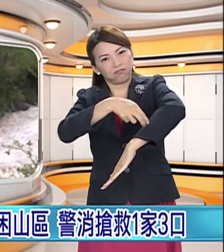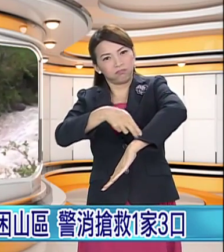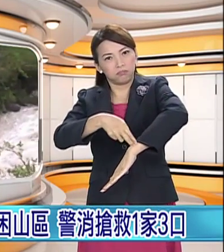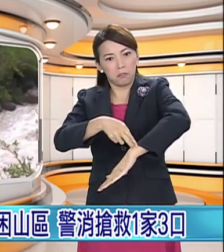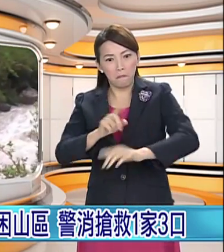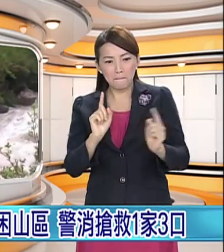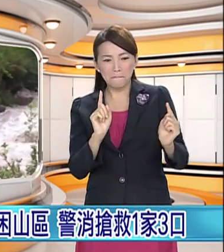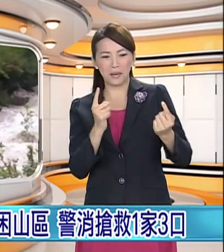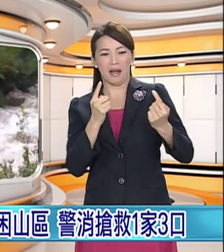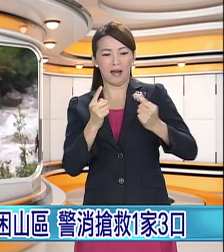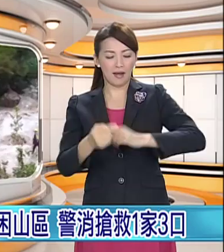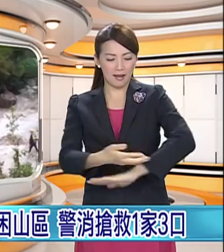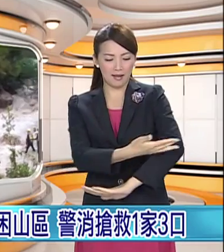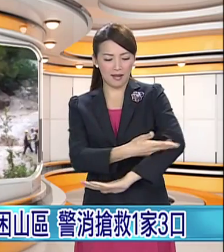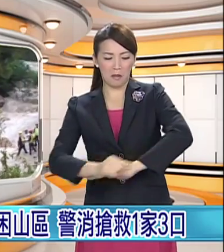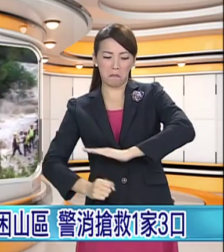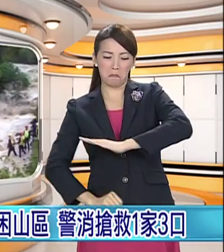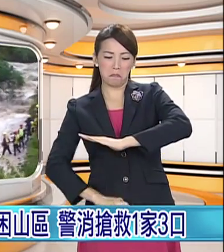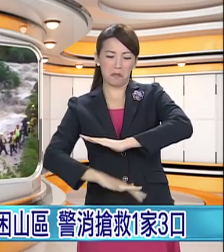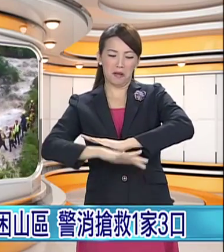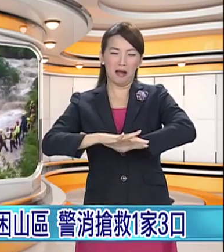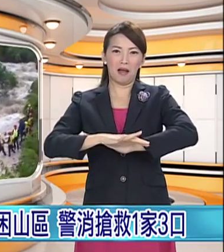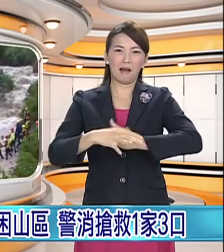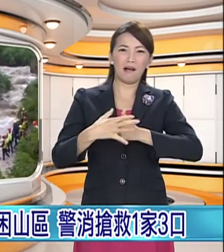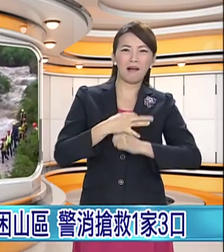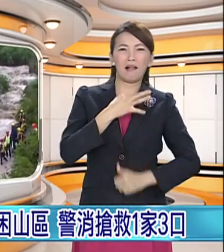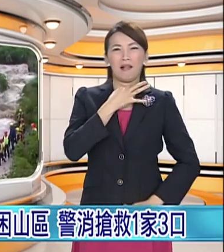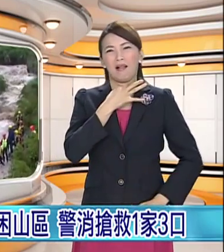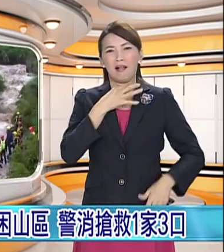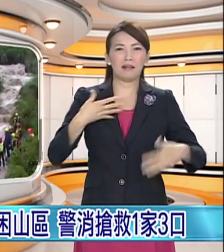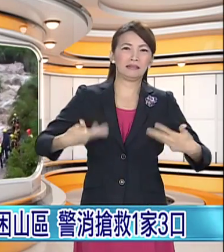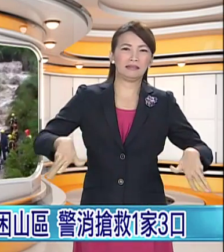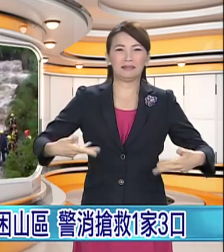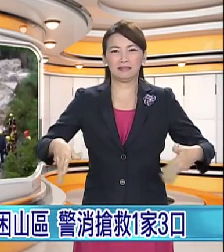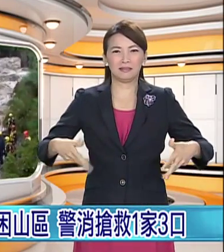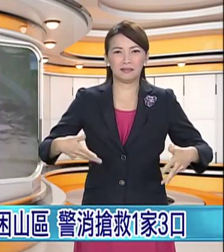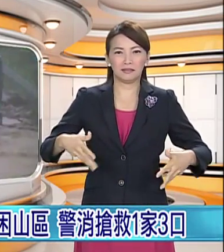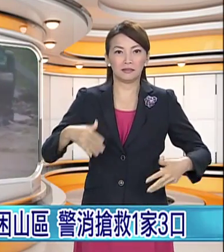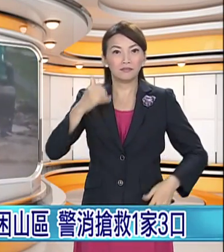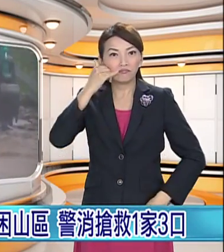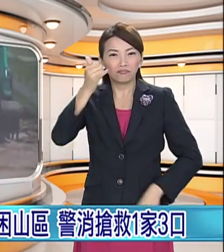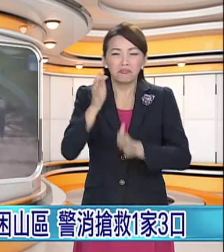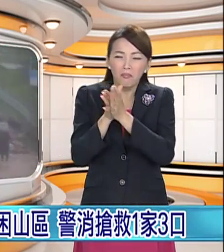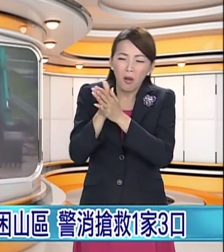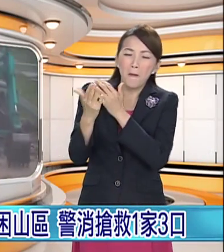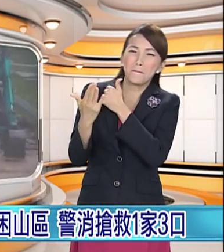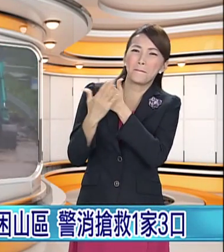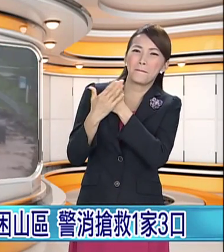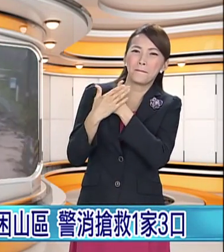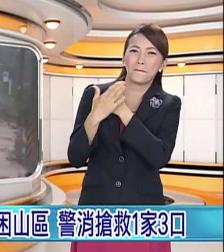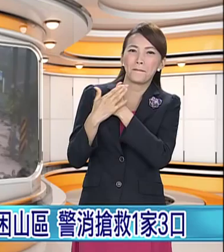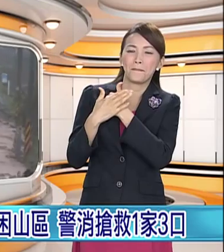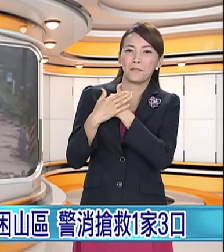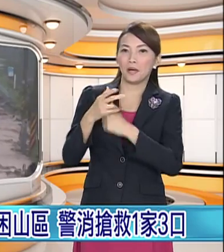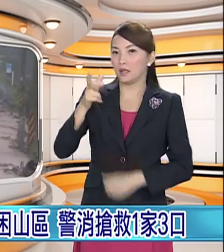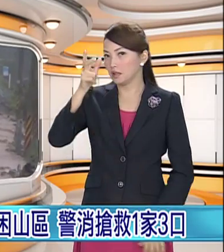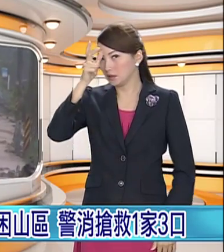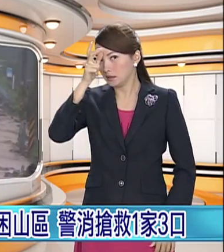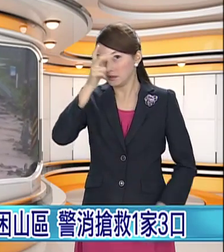困，才要求救。当时警消人员是冒着生命的危险将这家人